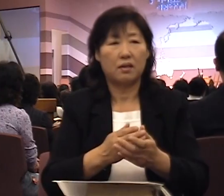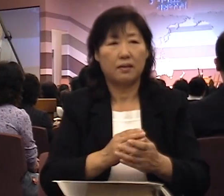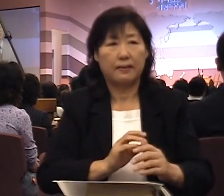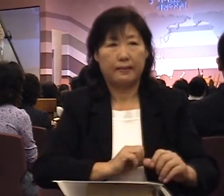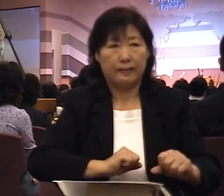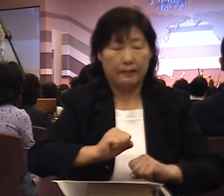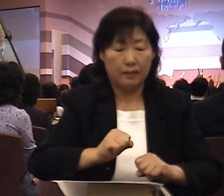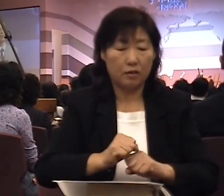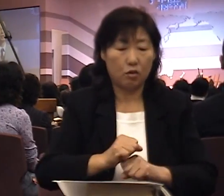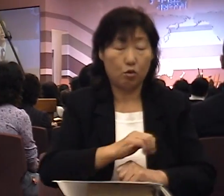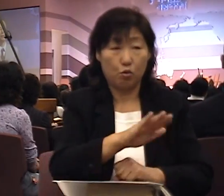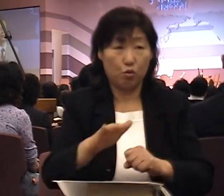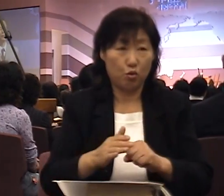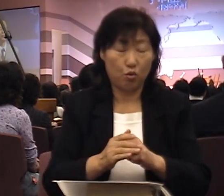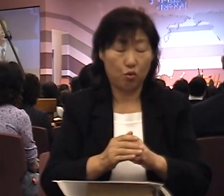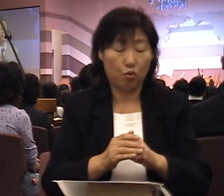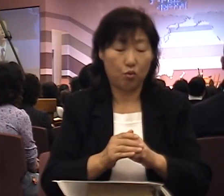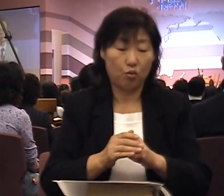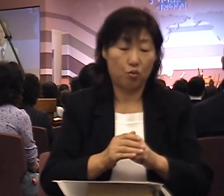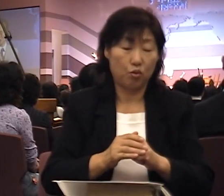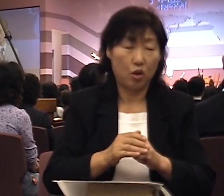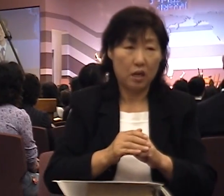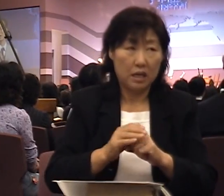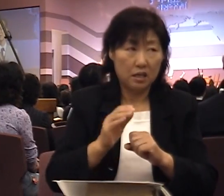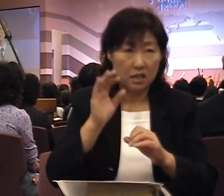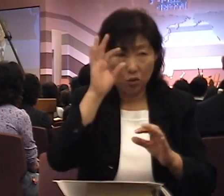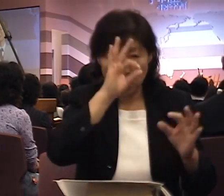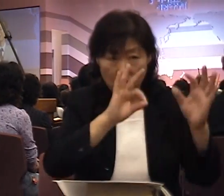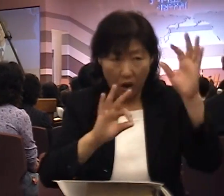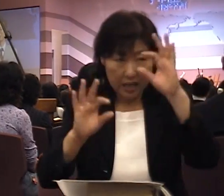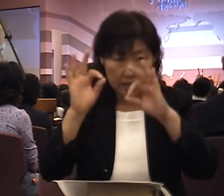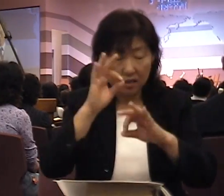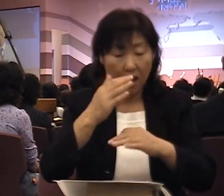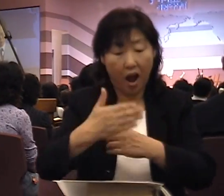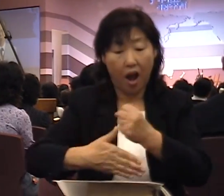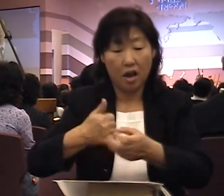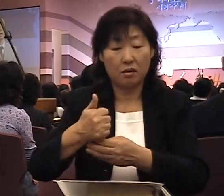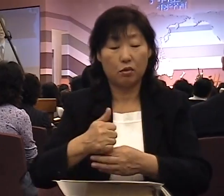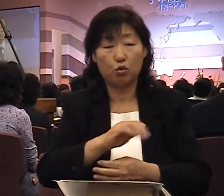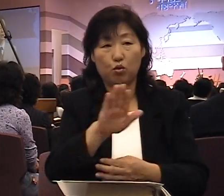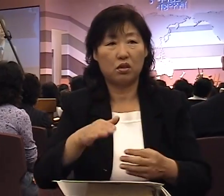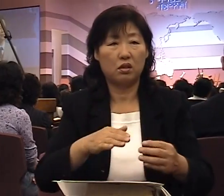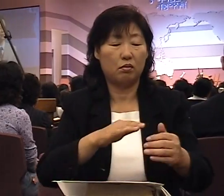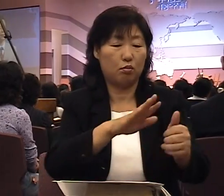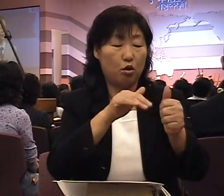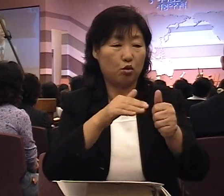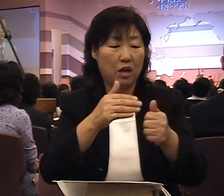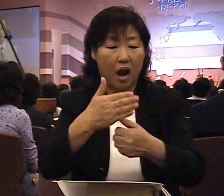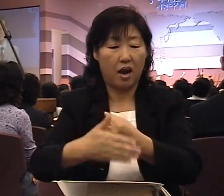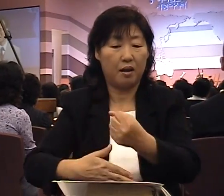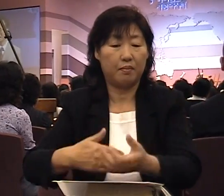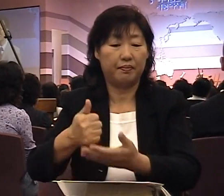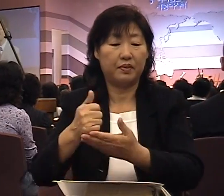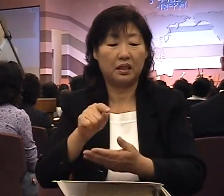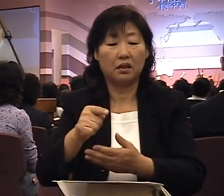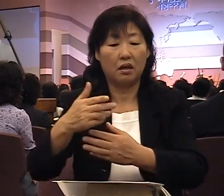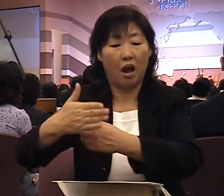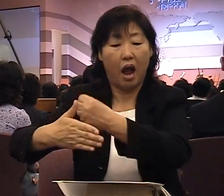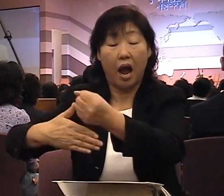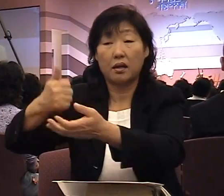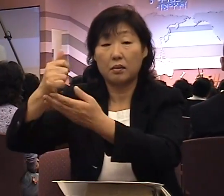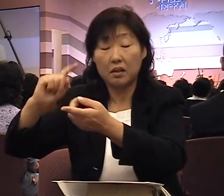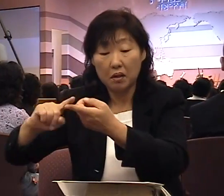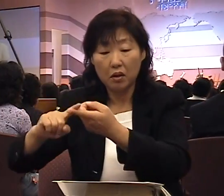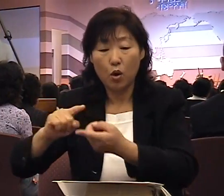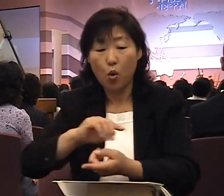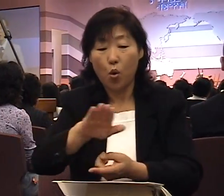필수 추적하신다는 게 아닙니까? 추적하시는 하나님이에요. 우리를 불러주신 하나님이에요. 그 하나님이신데